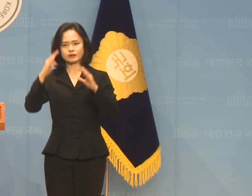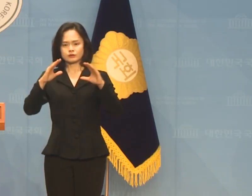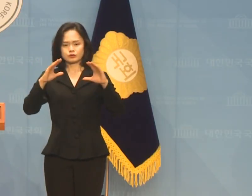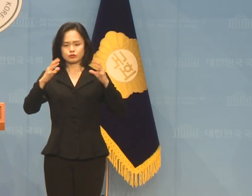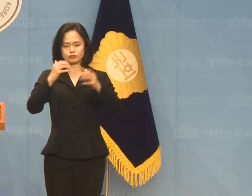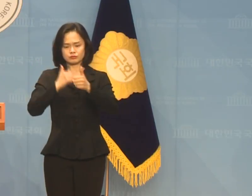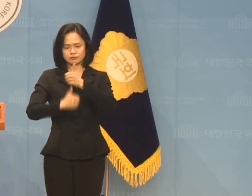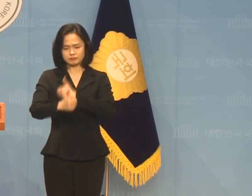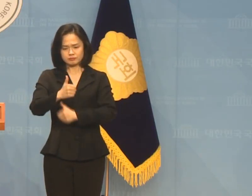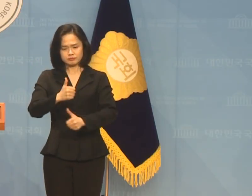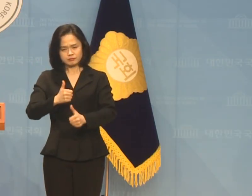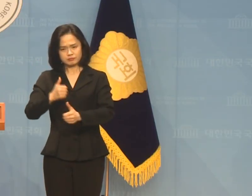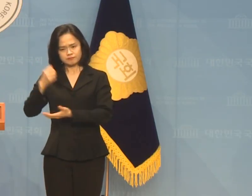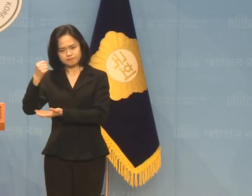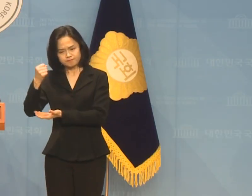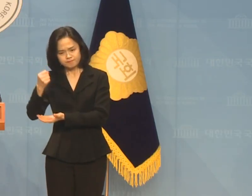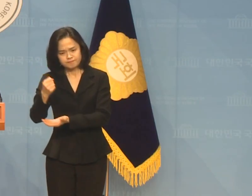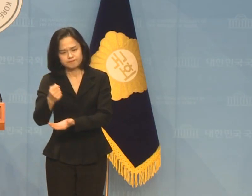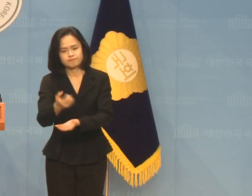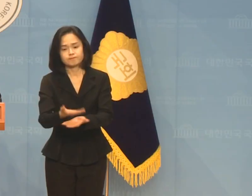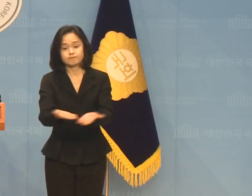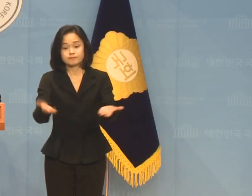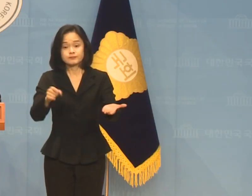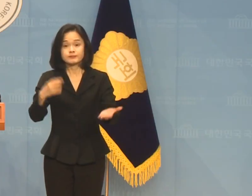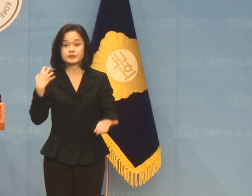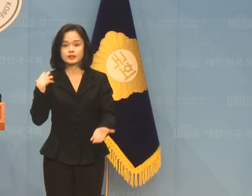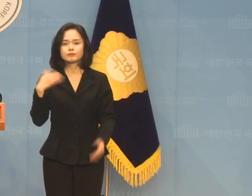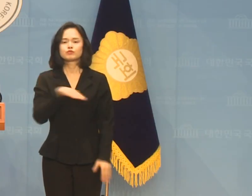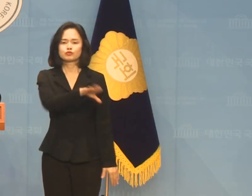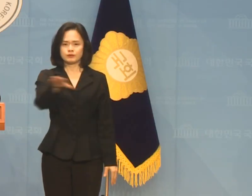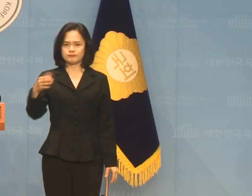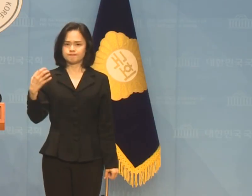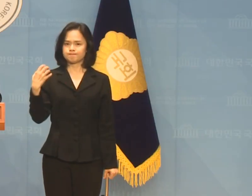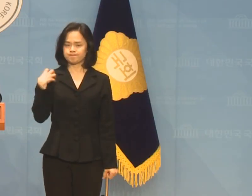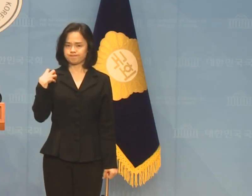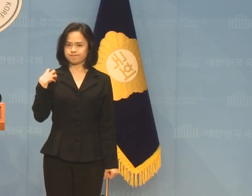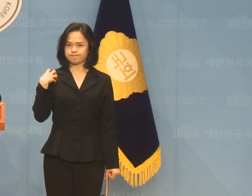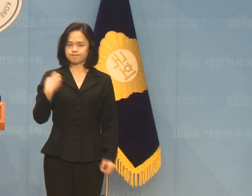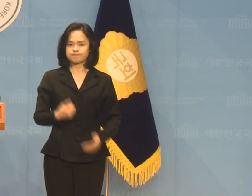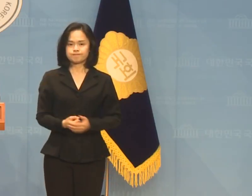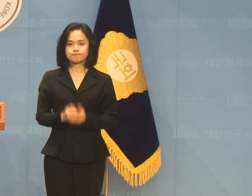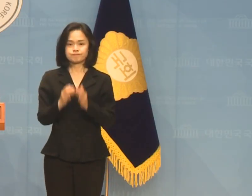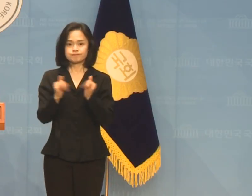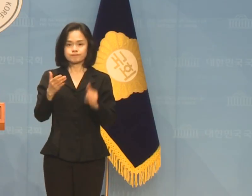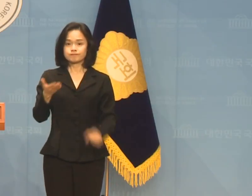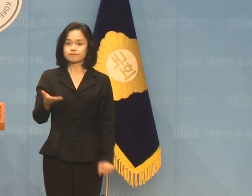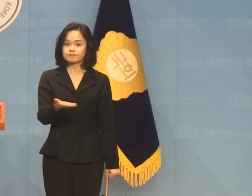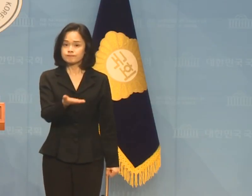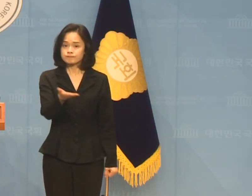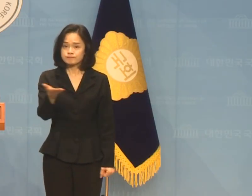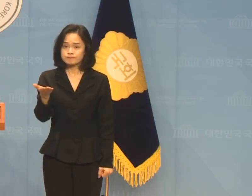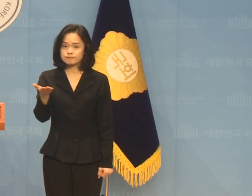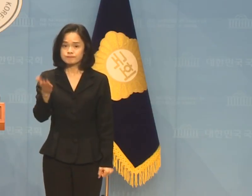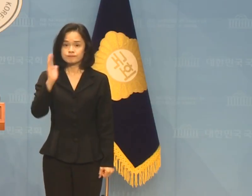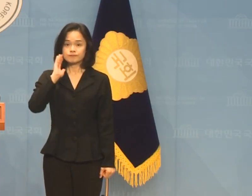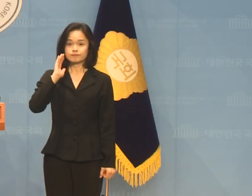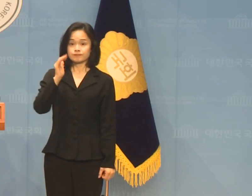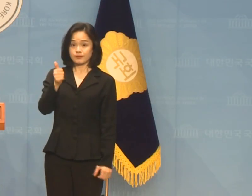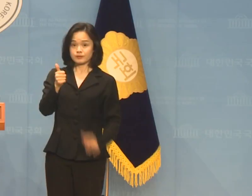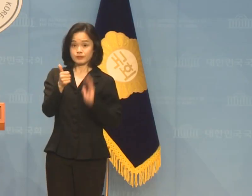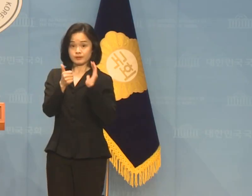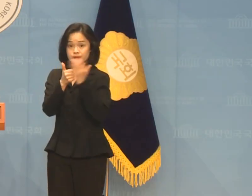물려줄 책임이 바로 우리에게 있습니다. 국민 여러분, 대통령을 지키는